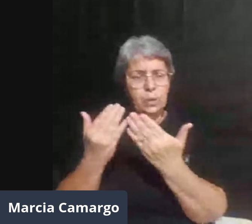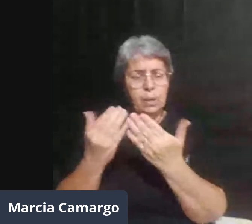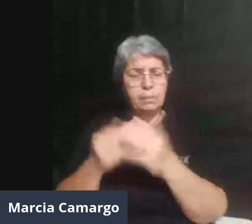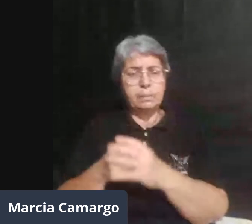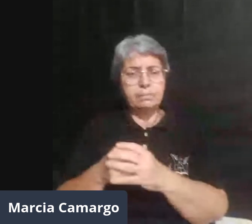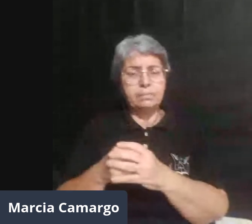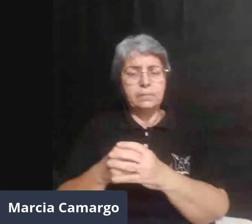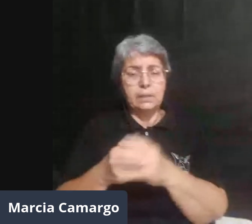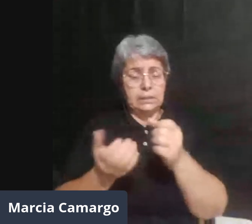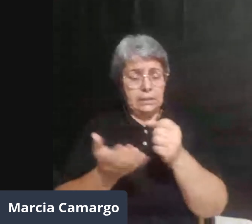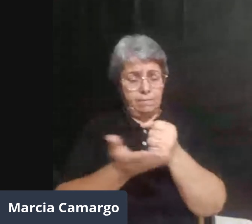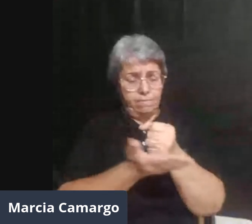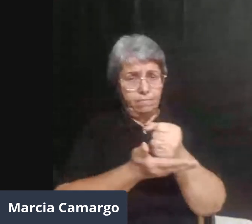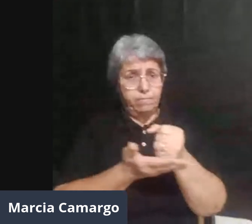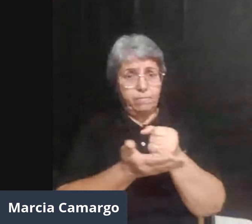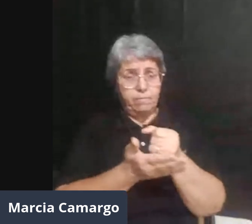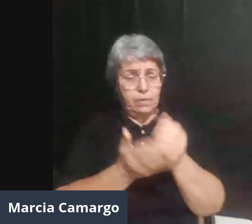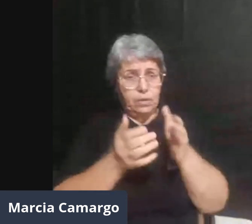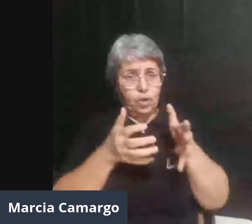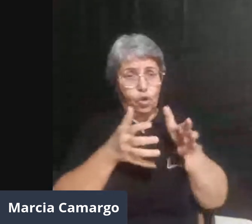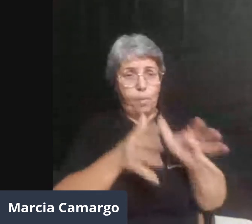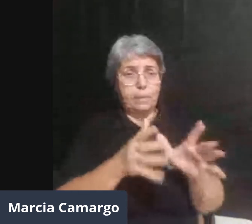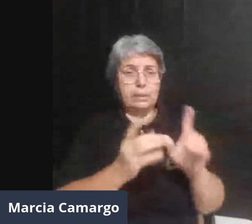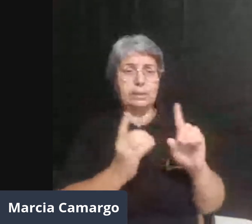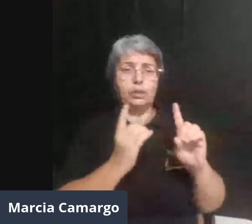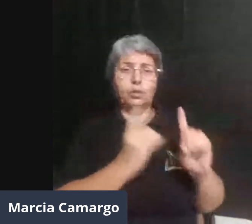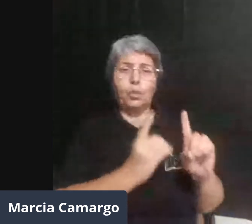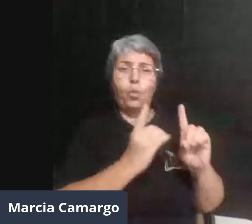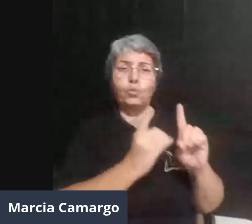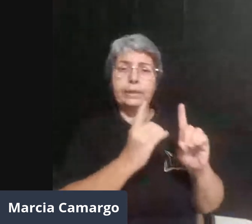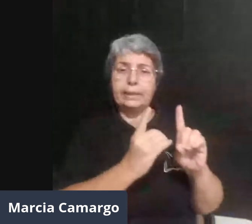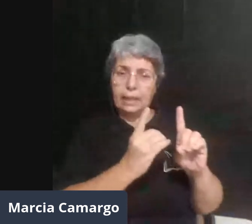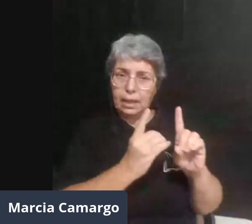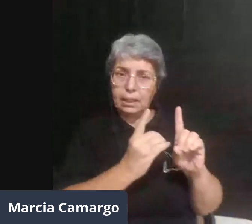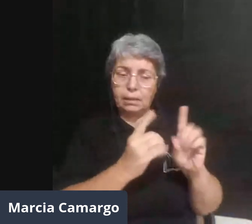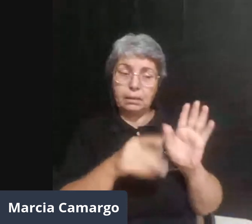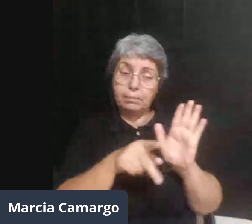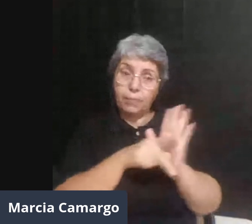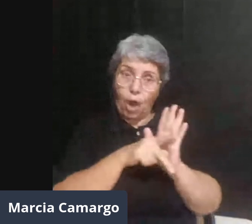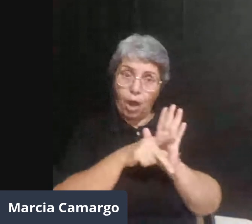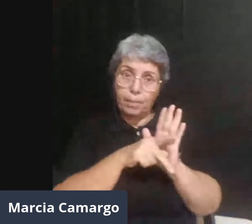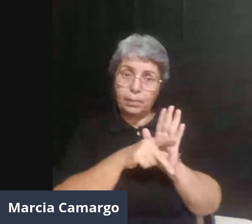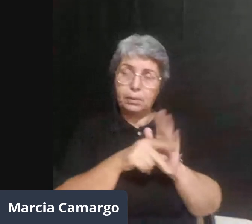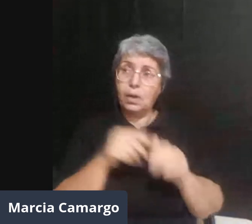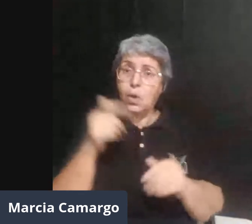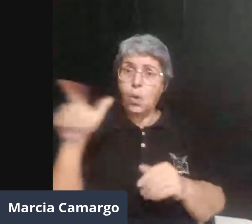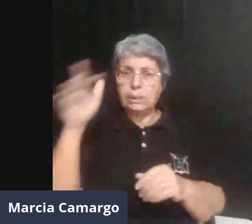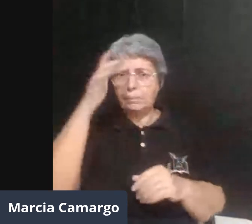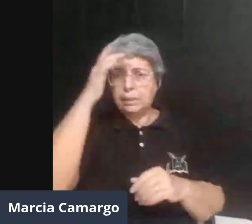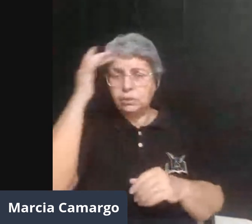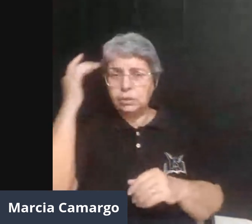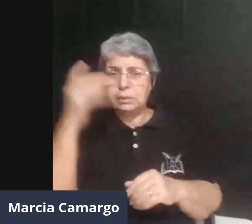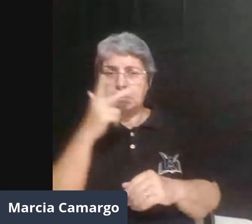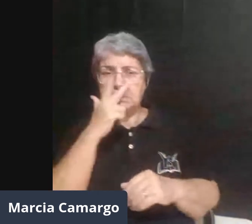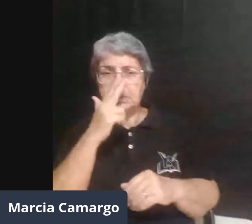bem fundamentadas era solidificado, muitos foram convencidos por uma verdade